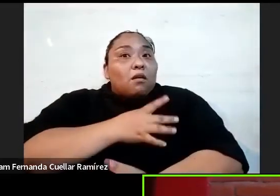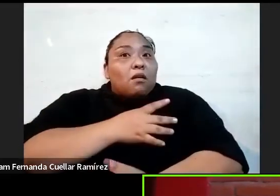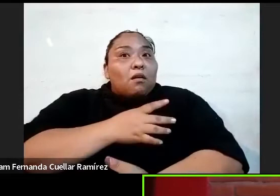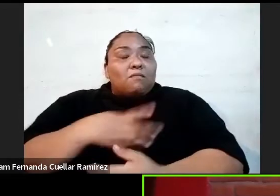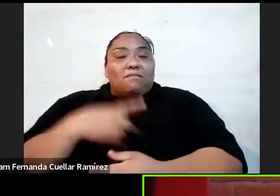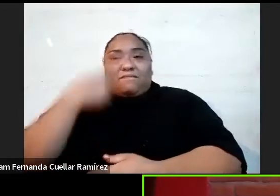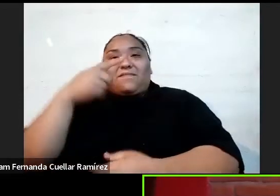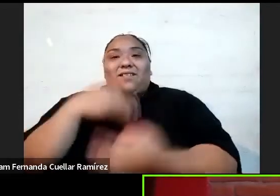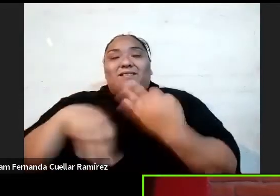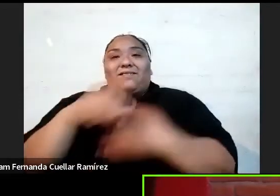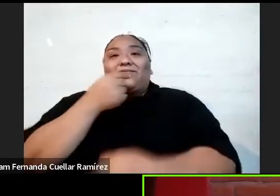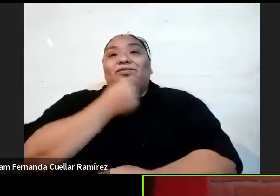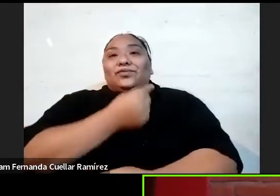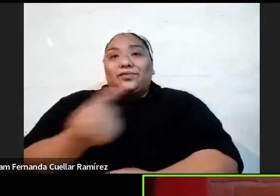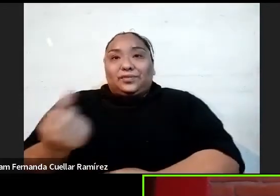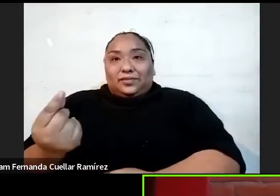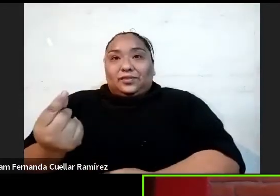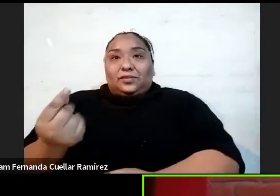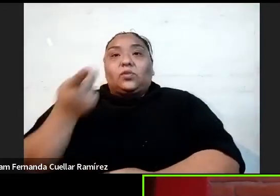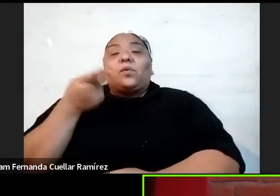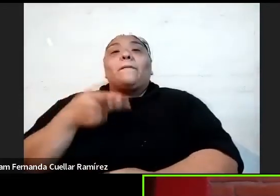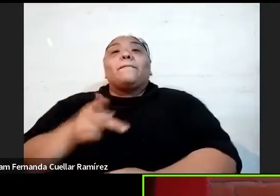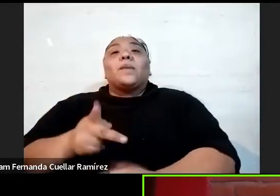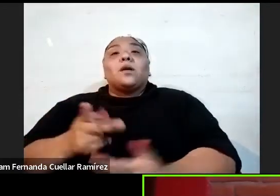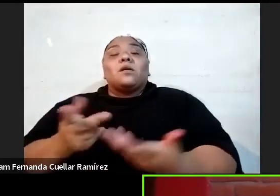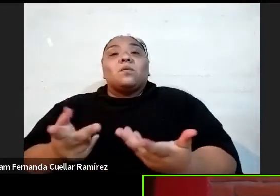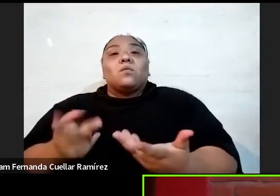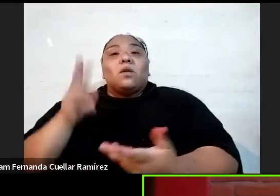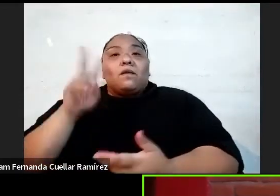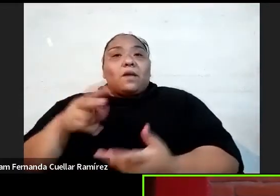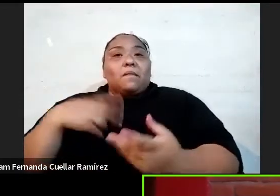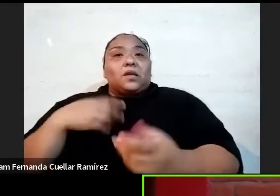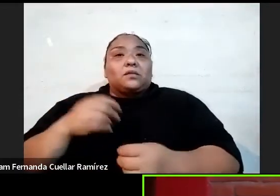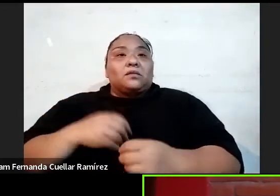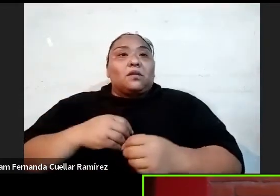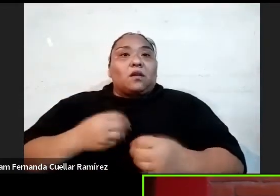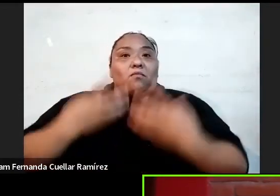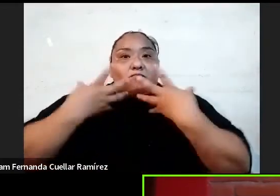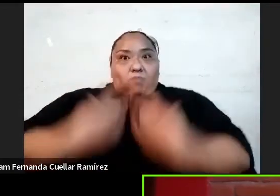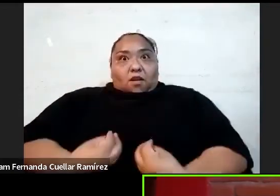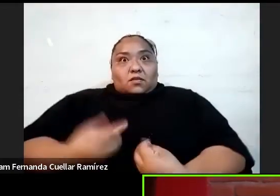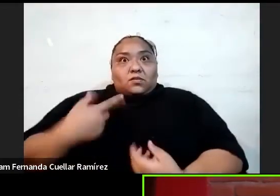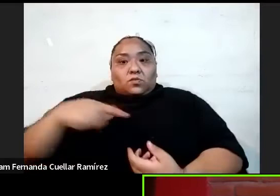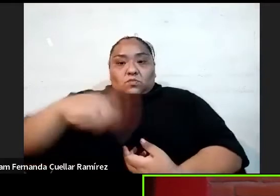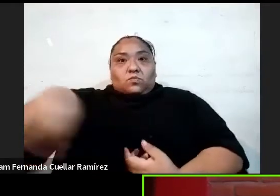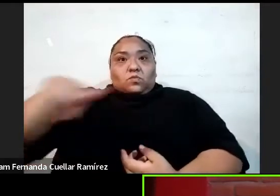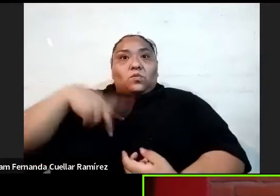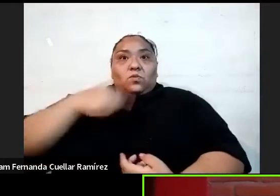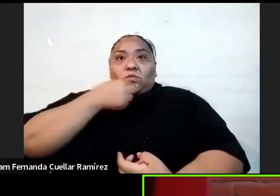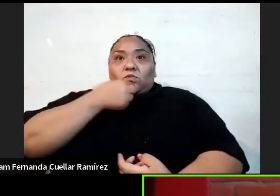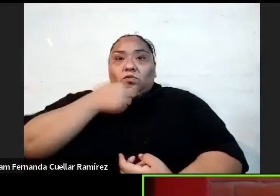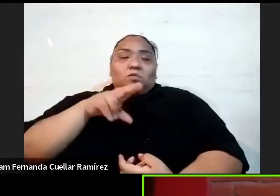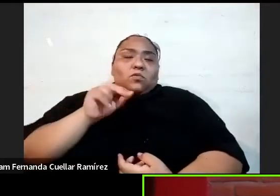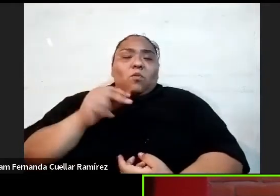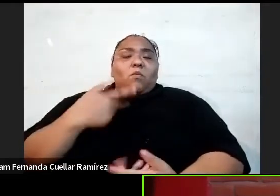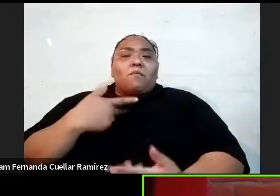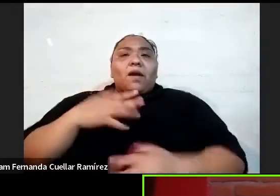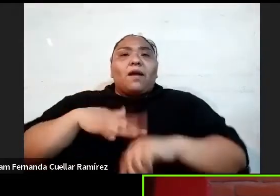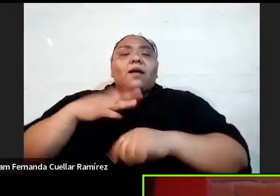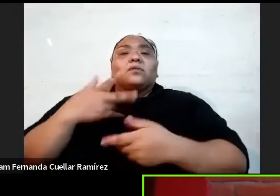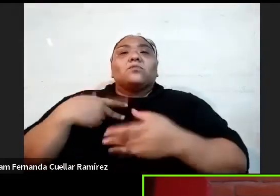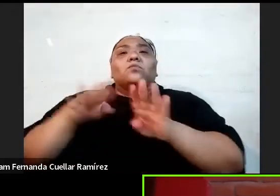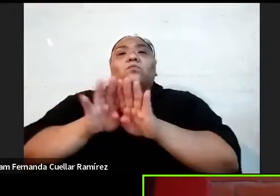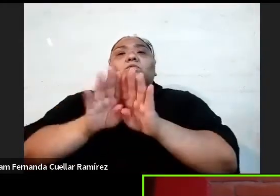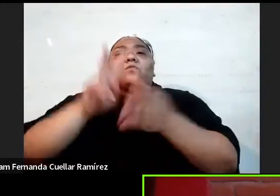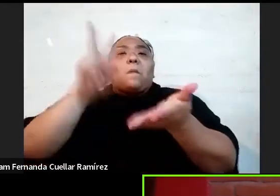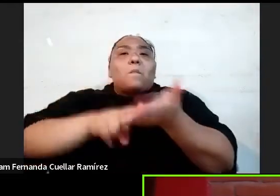pero es como para, más allá que espantarlos, sino como para darles valor y poderlos hacer crecer y enfrentarse a